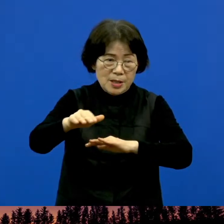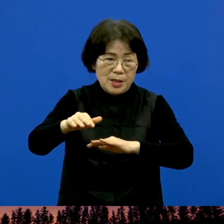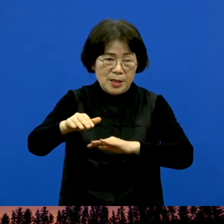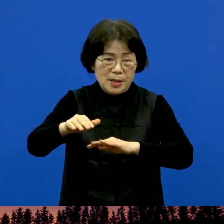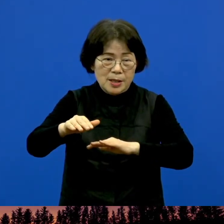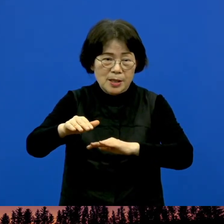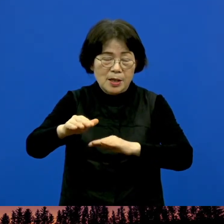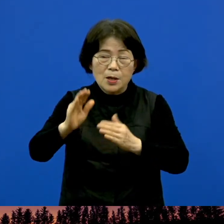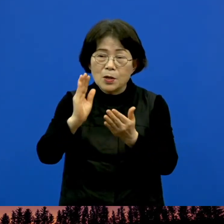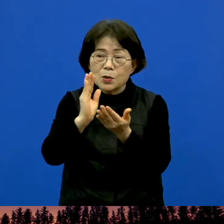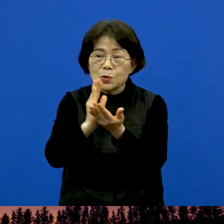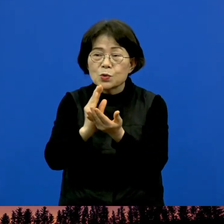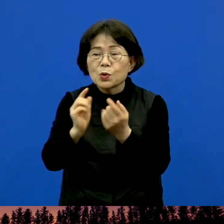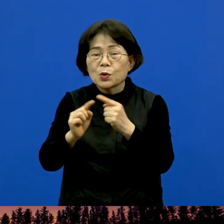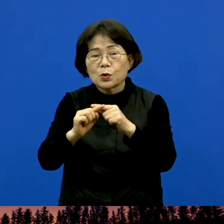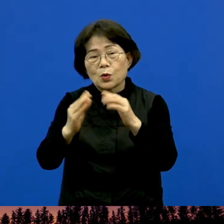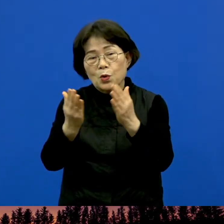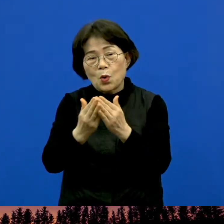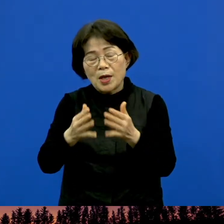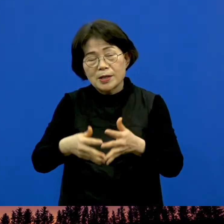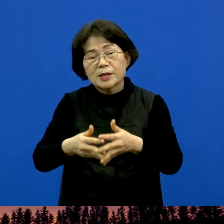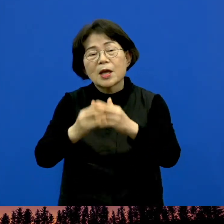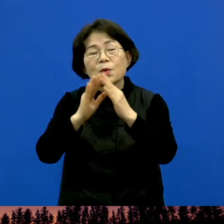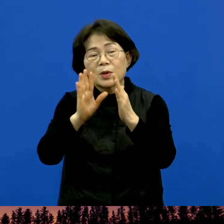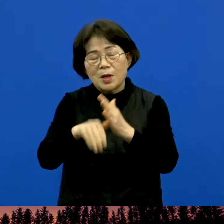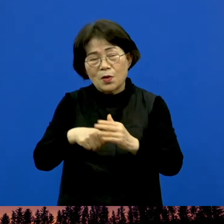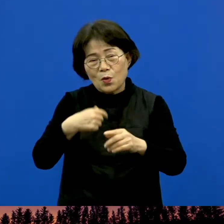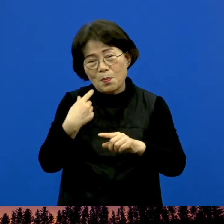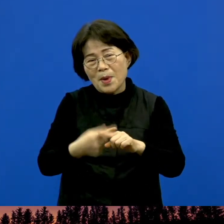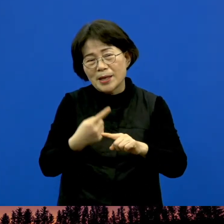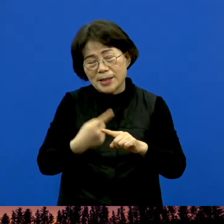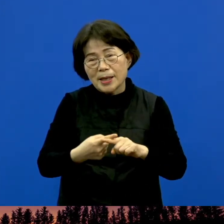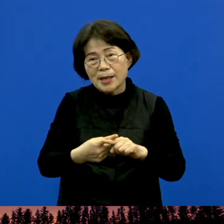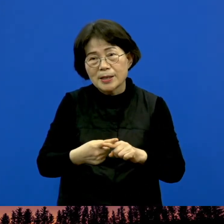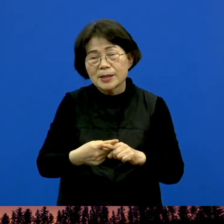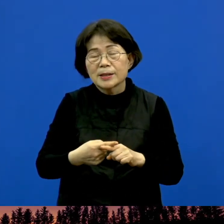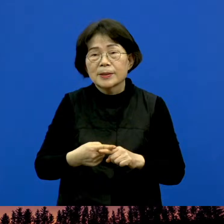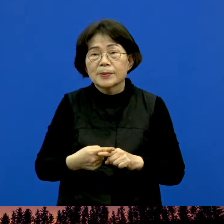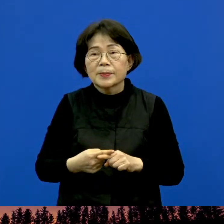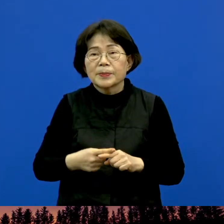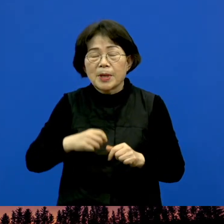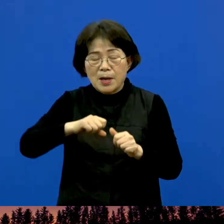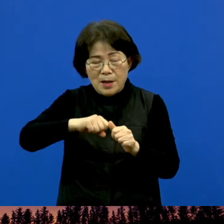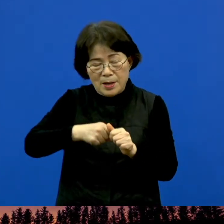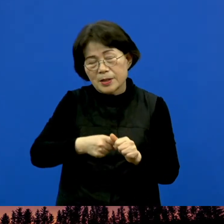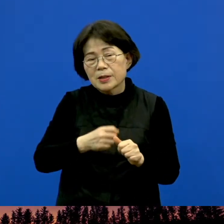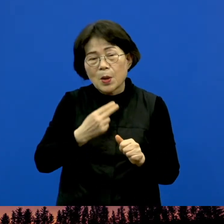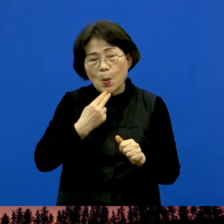우리 수용교회 하는 것들이 다 그렇잖아요. 뭐 그냥 억지로 하는 게 하나도 없잖아요. 자연스럽게